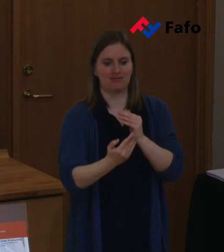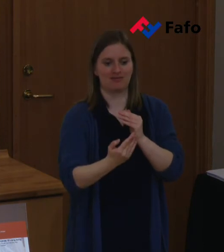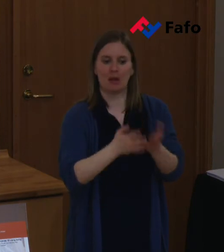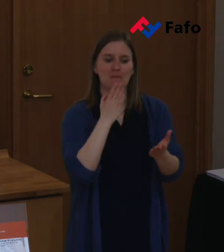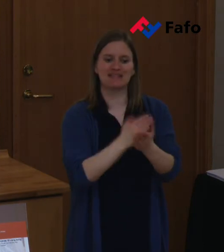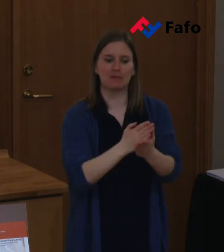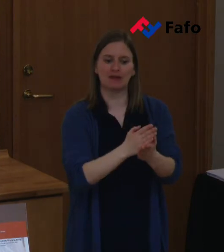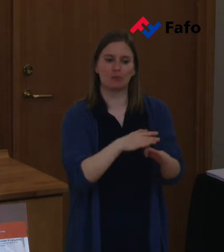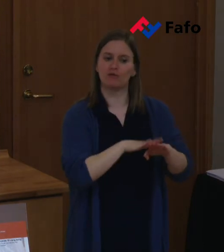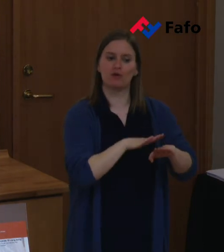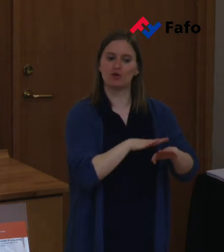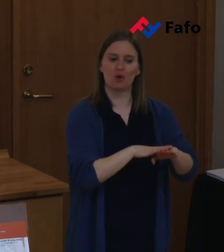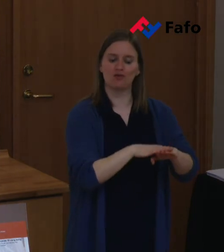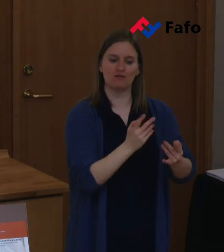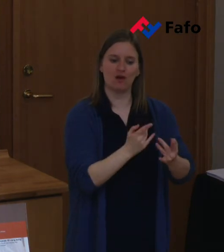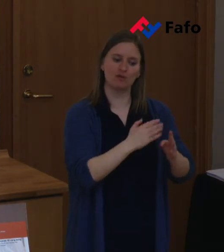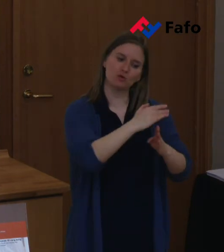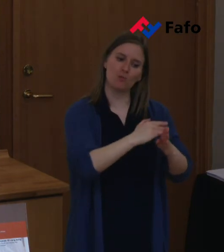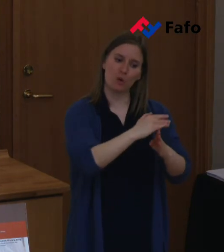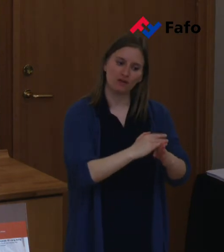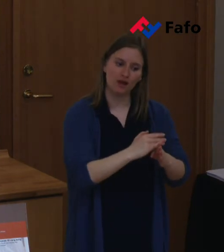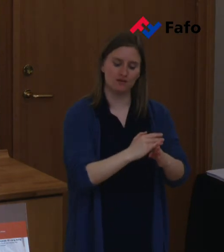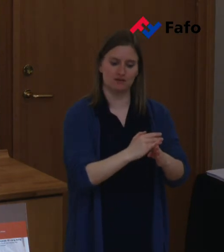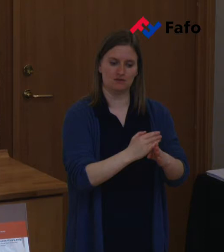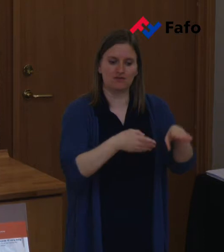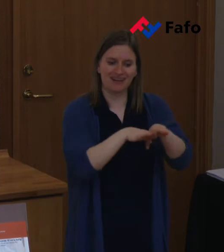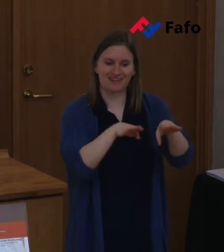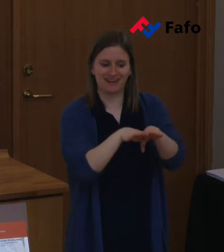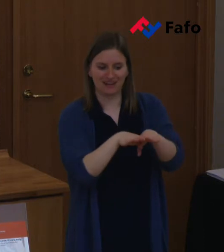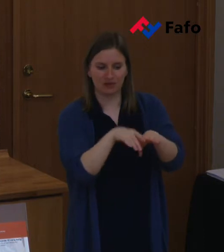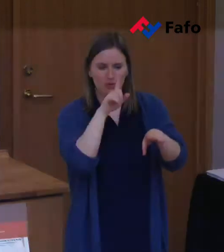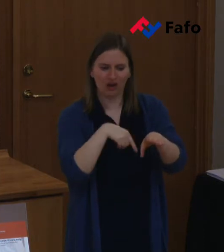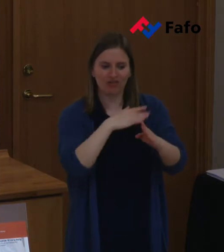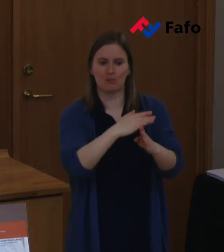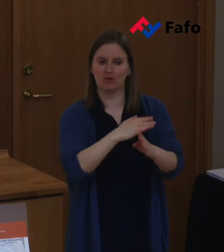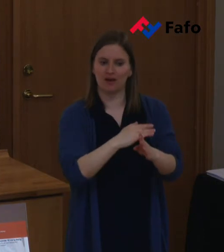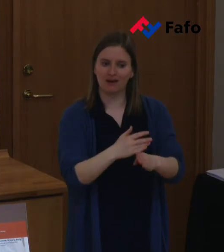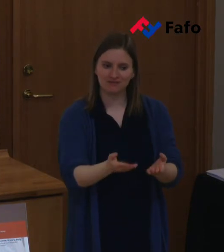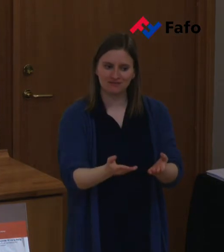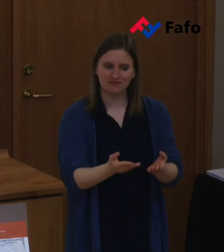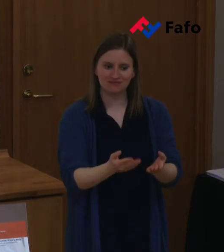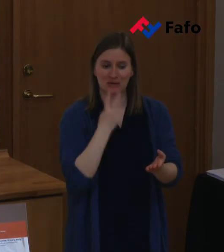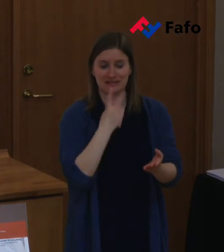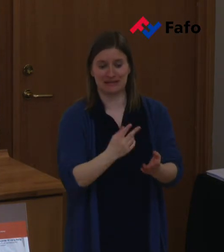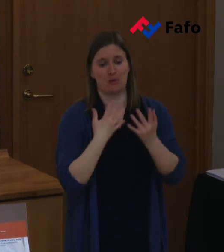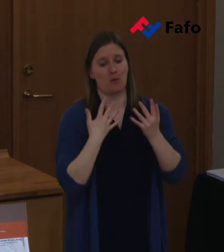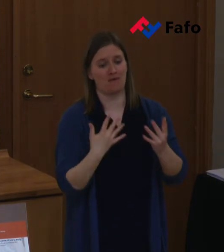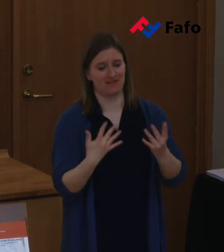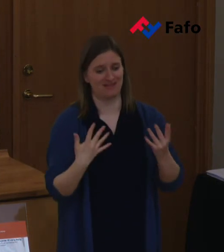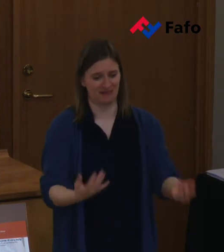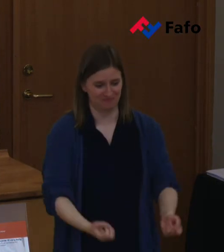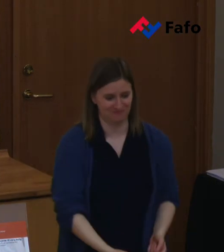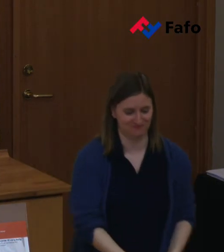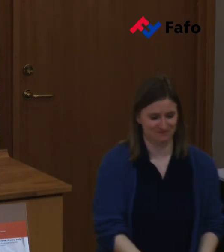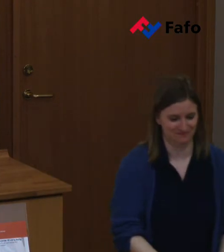bestemmer seg på forhånd liksom, på hva man skal måle, sånn at man legger godt nok det rette for at det faktisk blir målt. Det ser vi ofte. Og